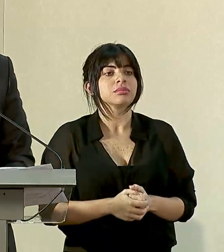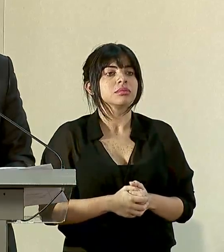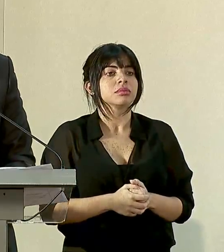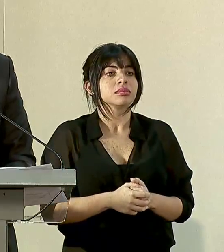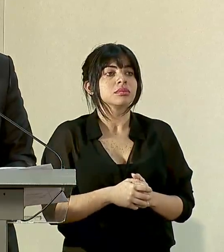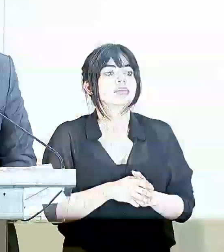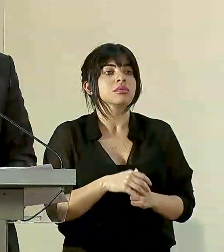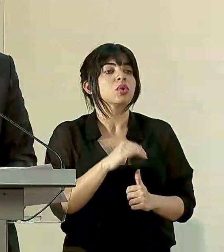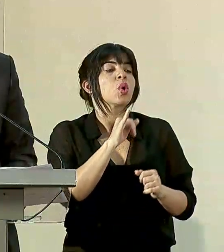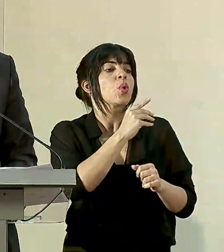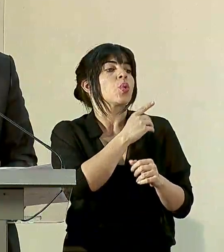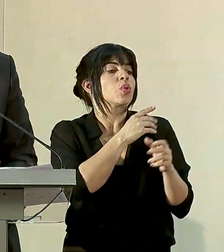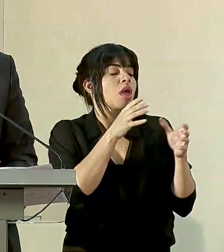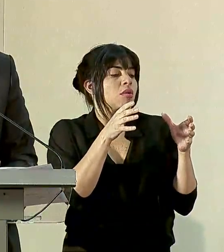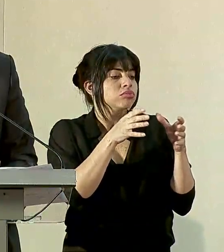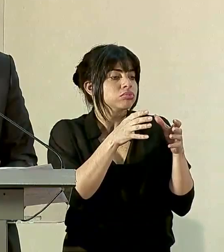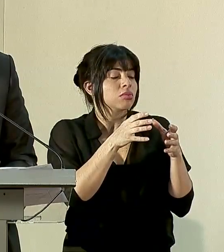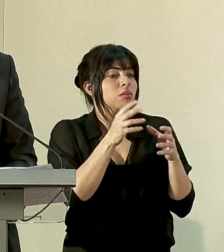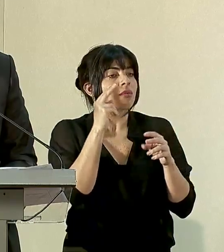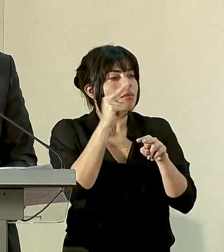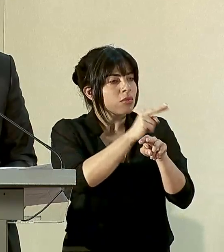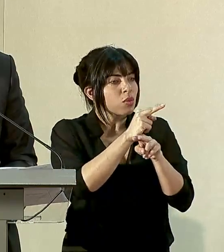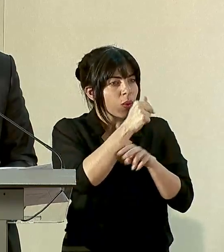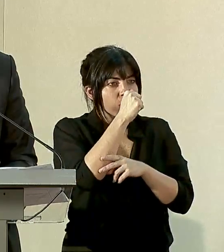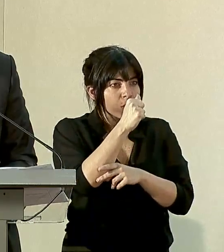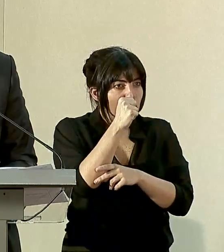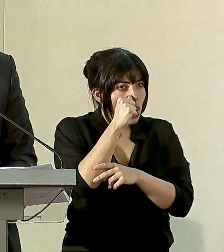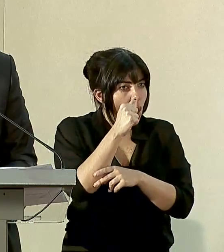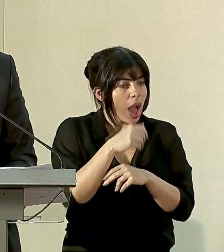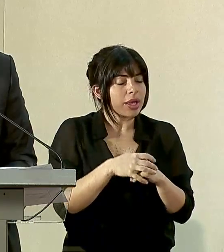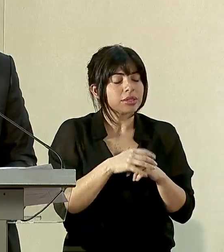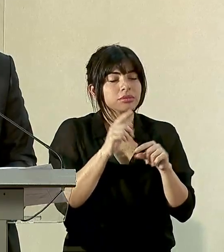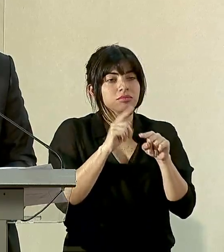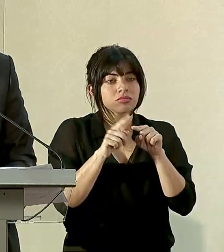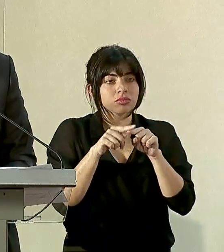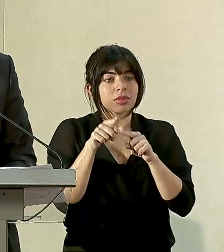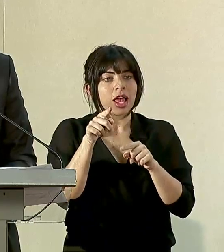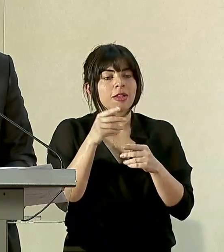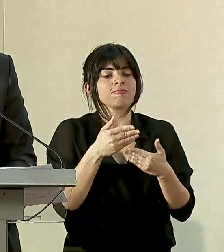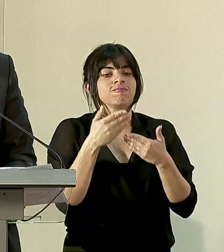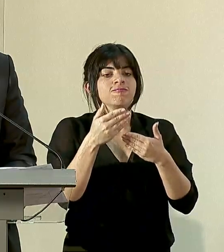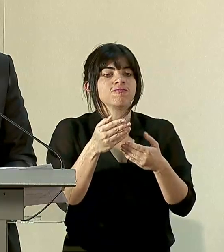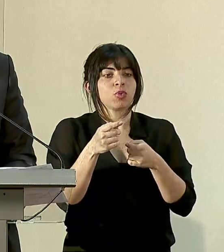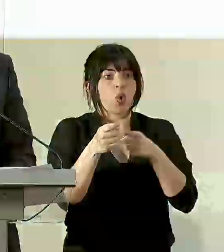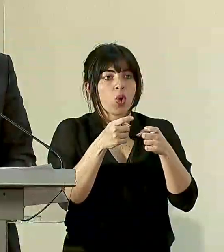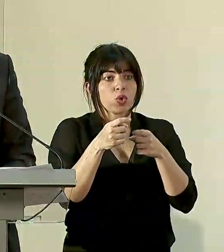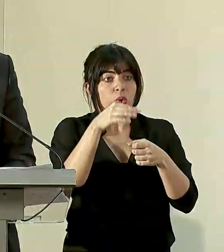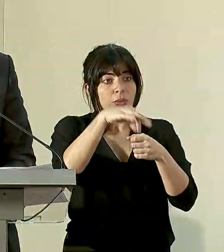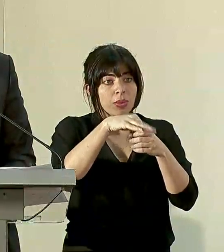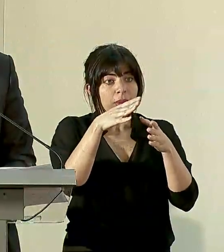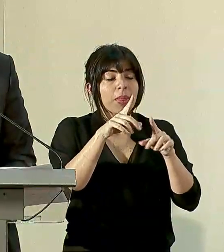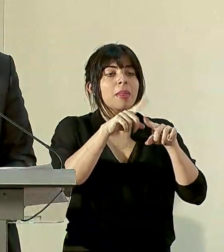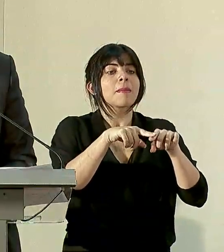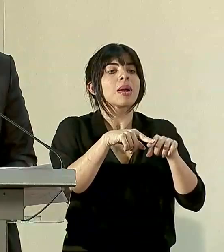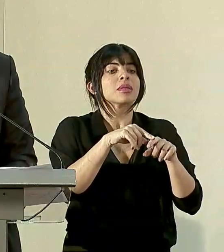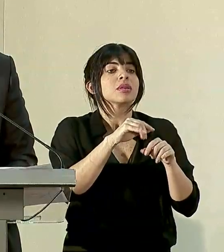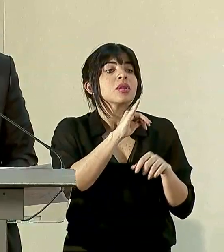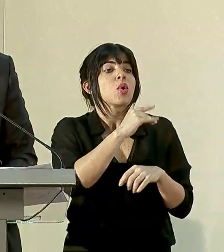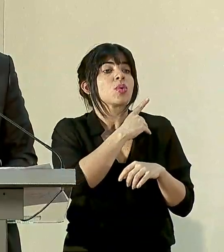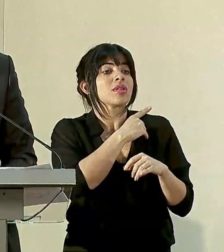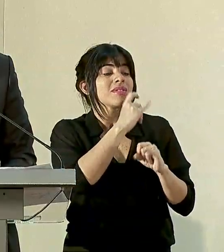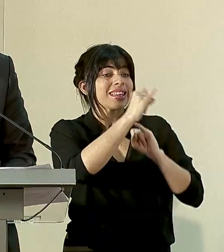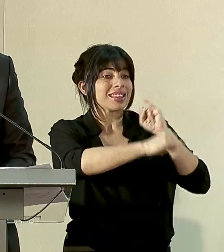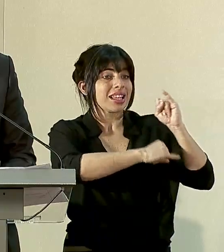La Junta de Vigilancia de Drogas y Estupefacientes le compete el control de la plantación de cannabis según la Junta